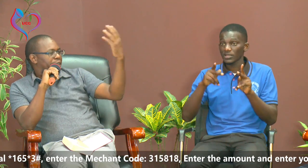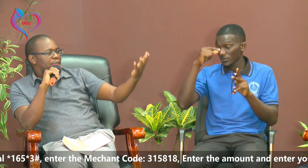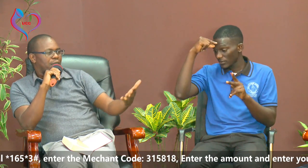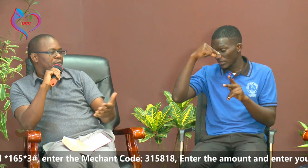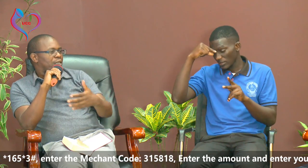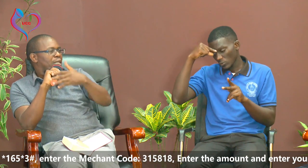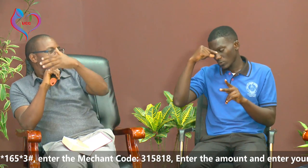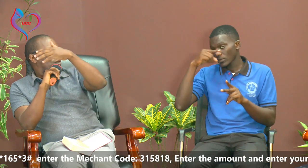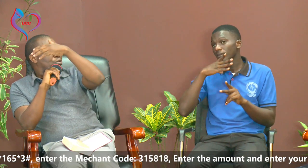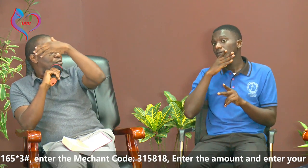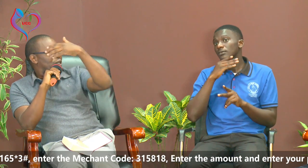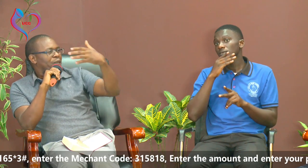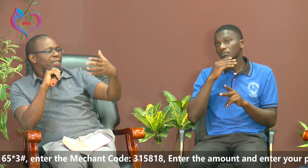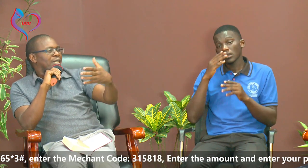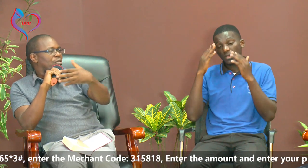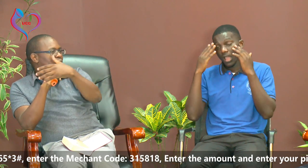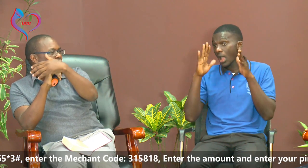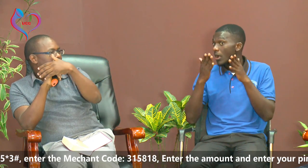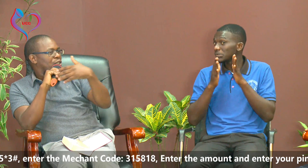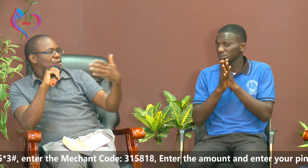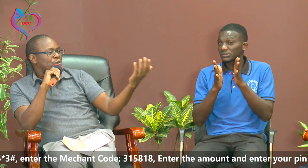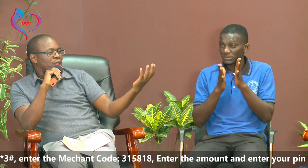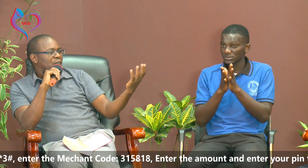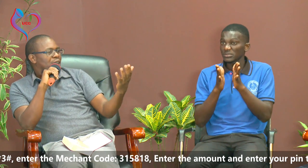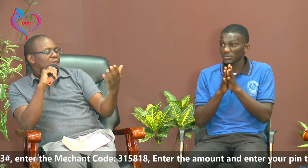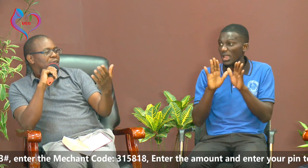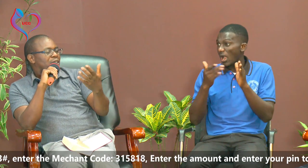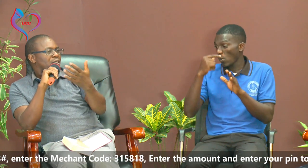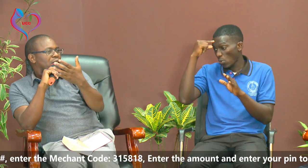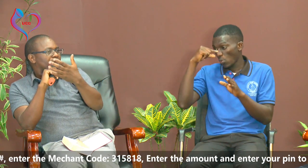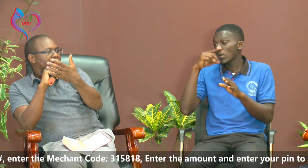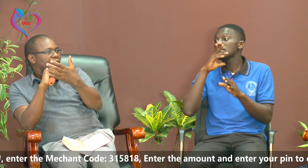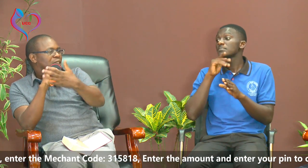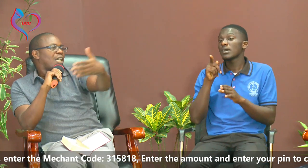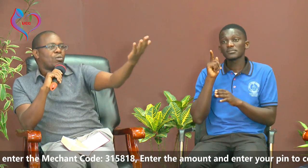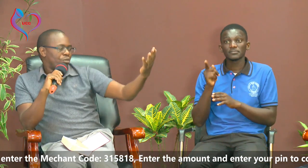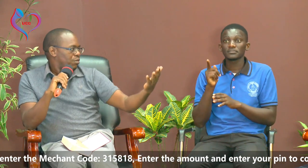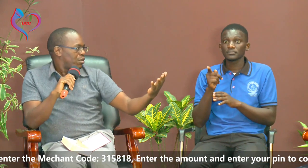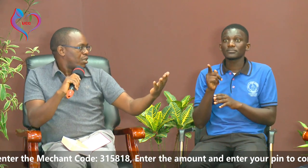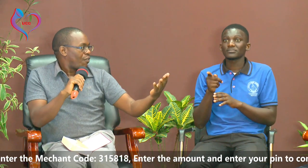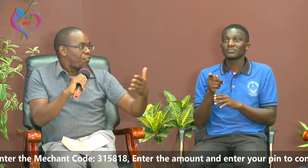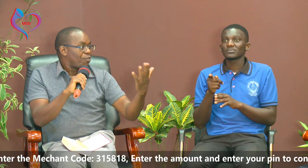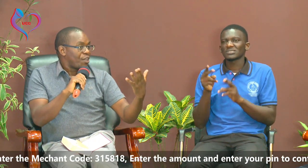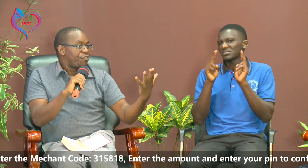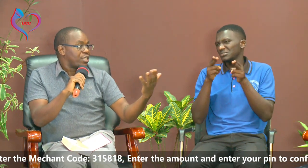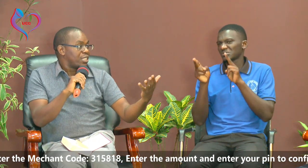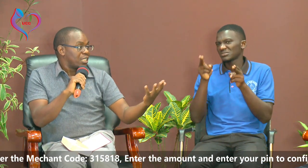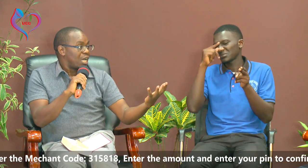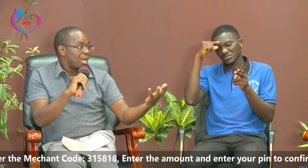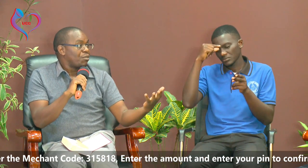intelligent. Sima ina abwe kunyonyola magezi Katonda ge wa musajja oli nti siga kuno ya favu ya freezing nga